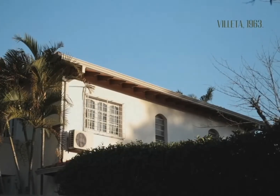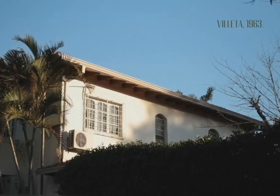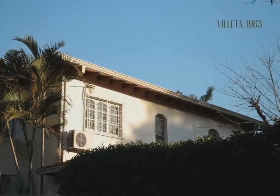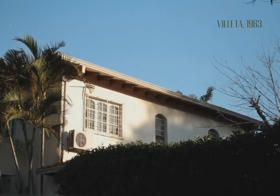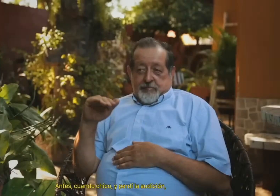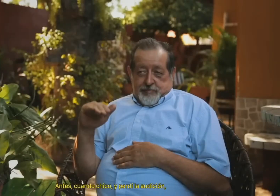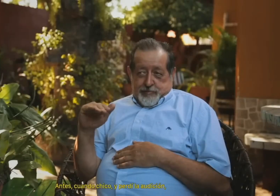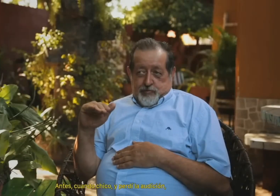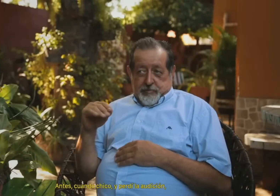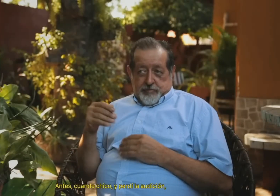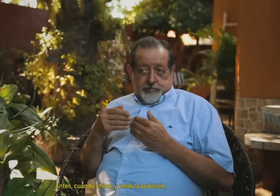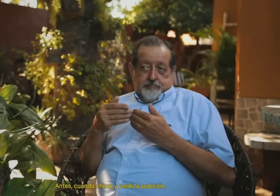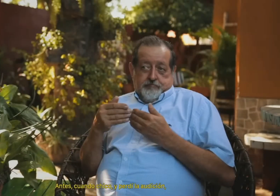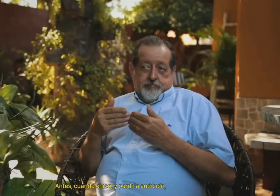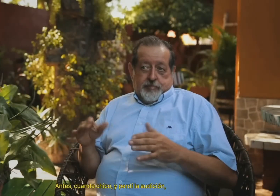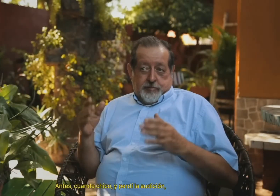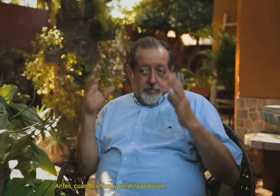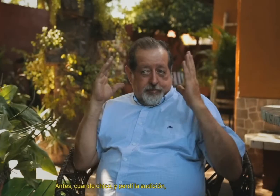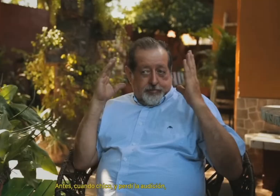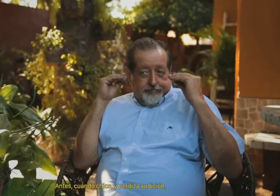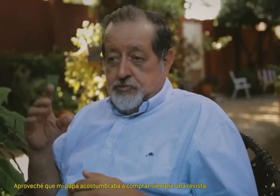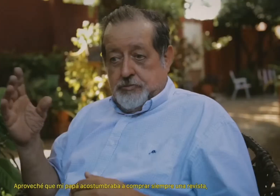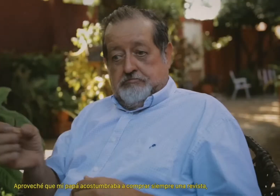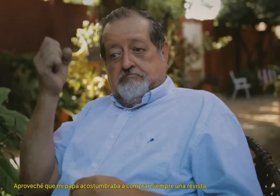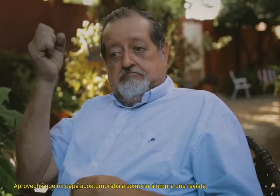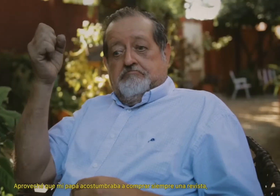Antes, cuando chico y perdí la audición,